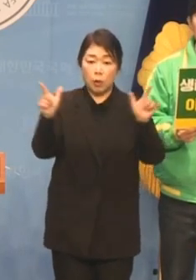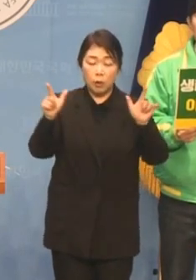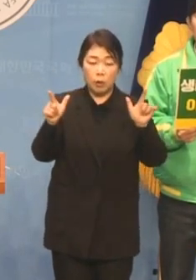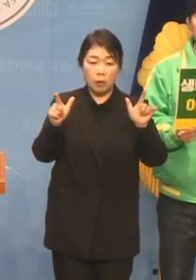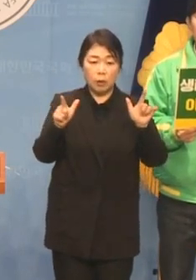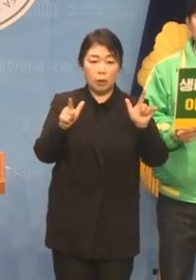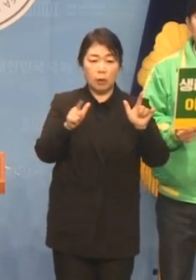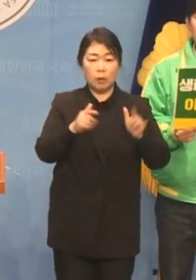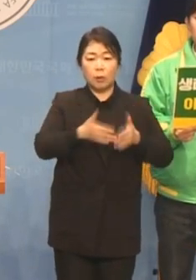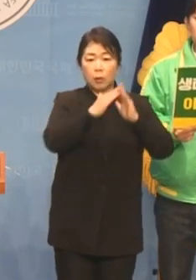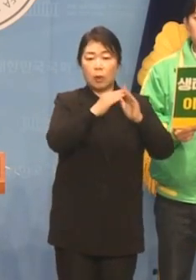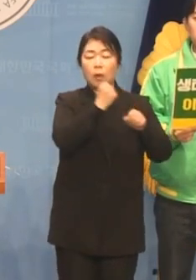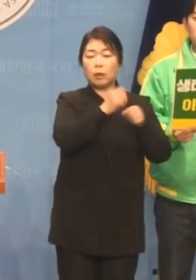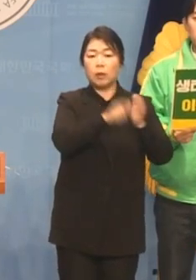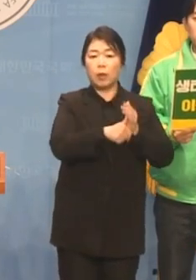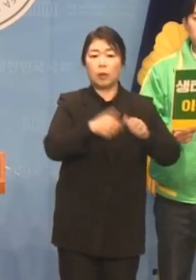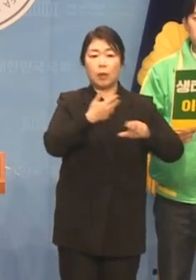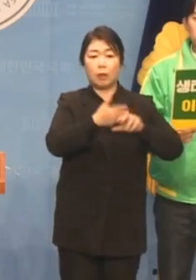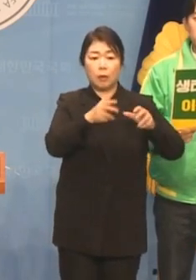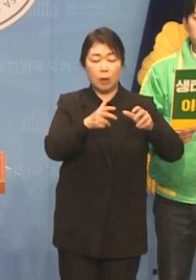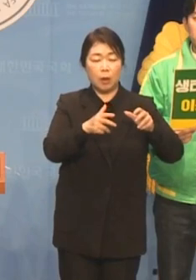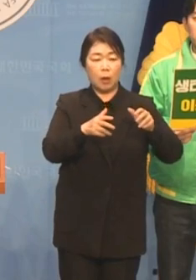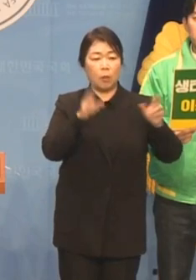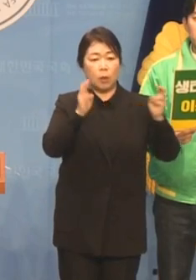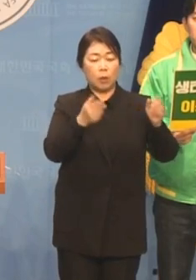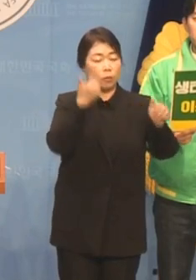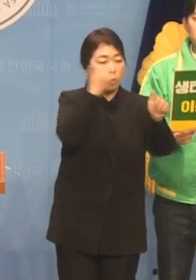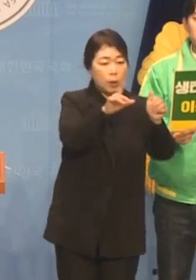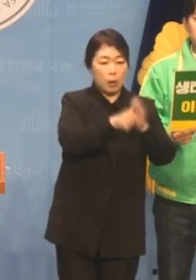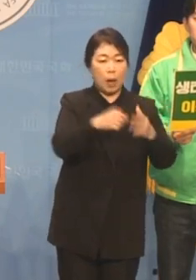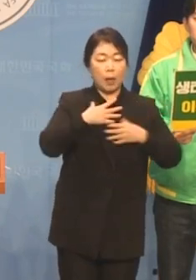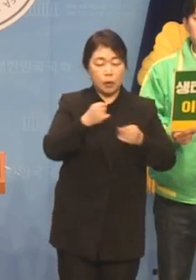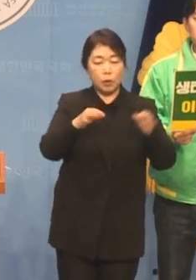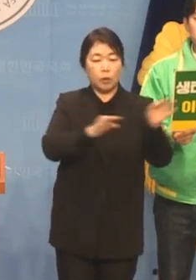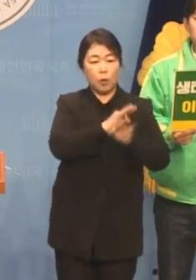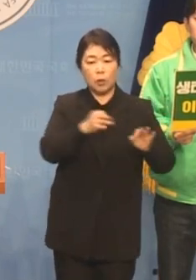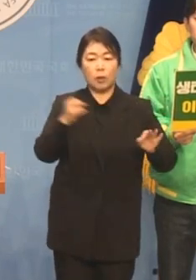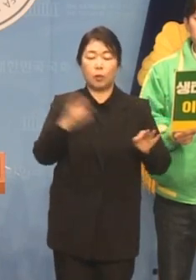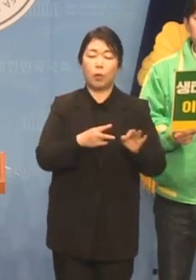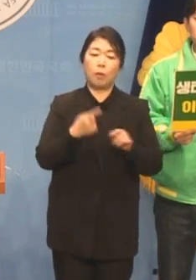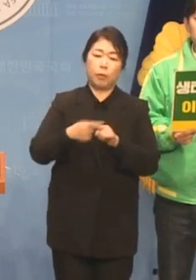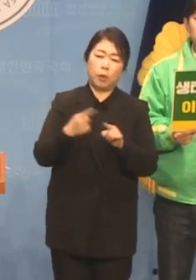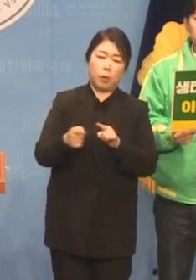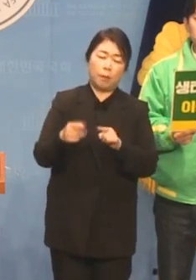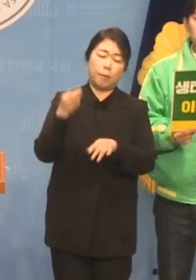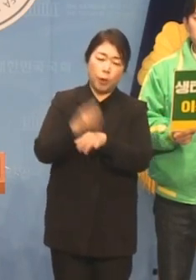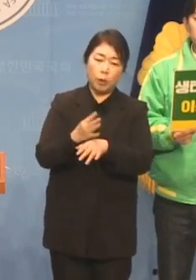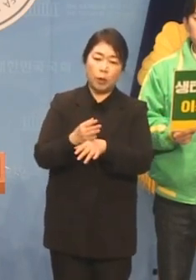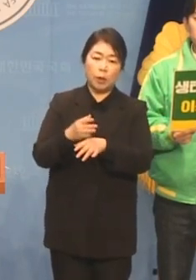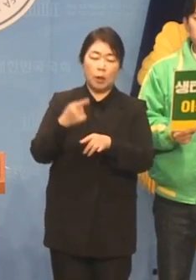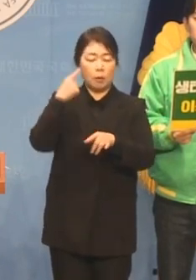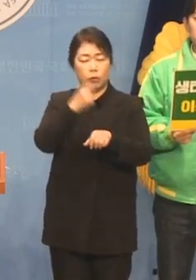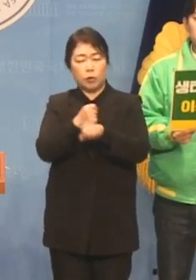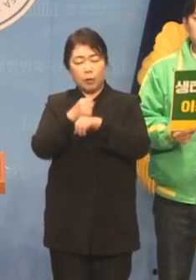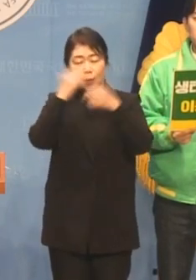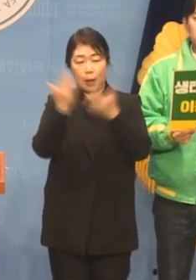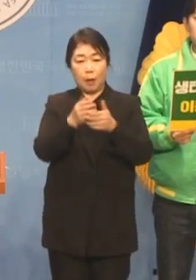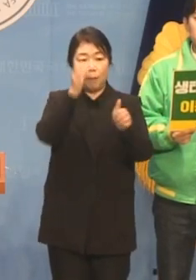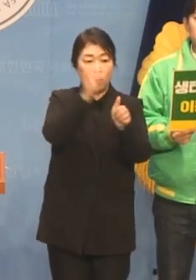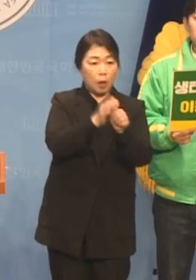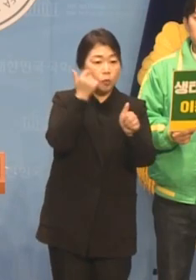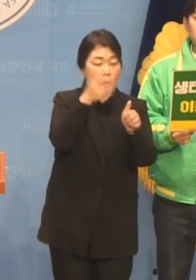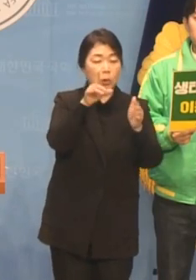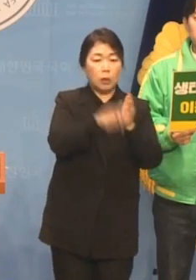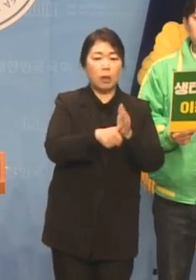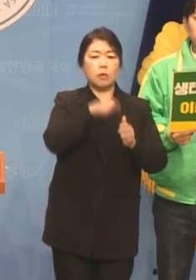선정 과정에서 해외 해외 업체에 의해 안정성과 경제성 비용 편익 분석 모두 낙제점을